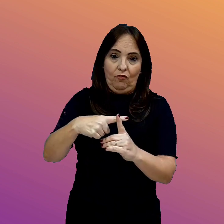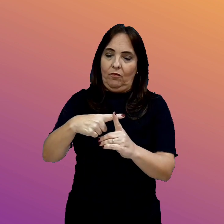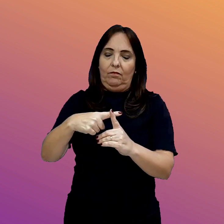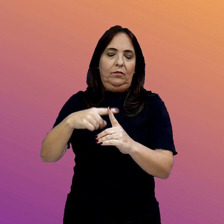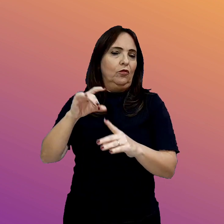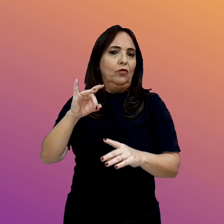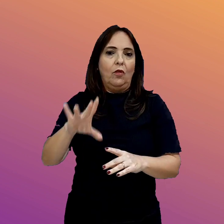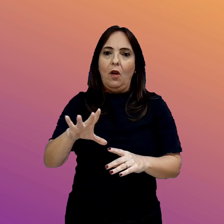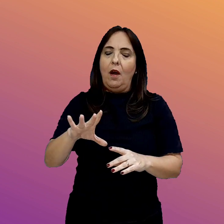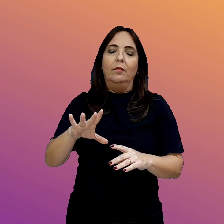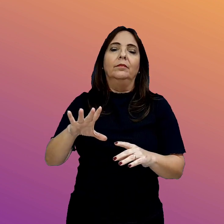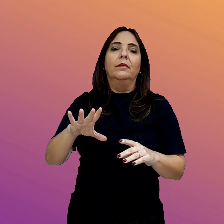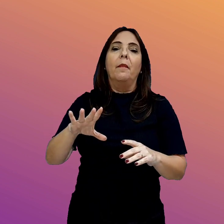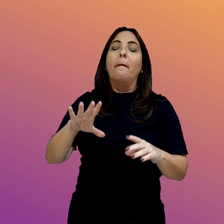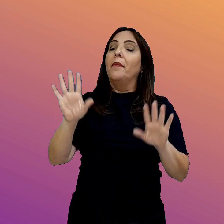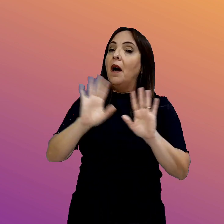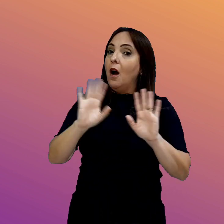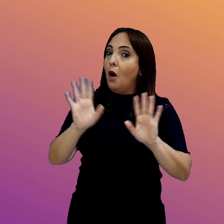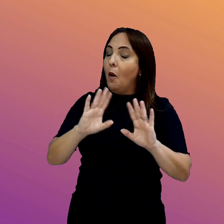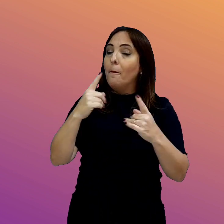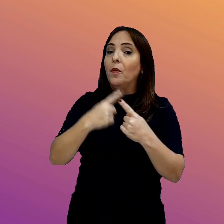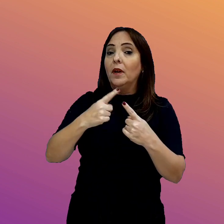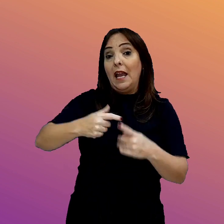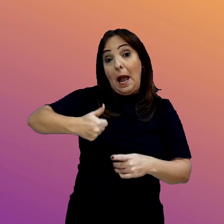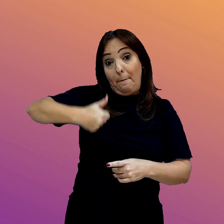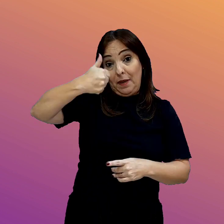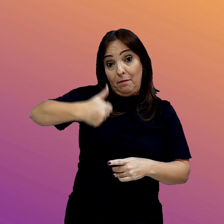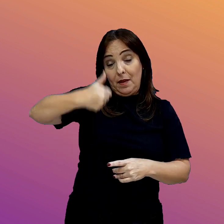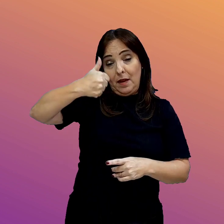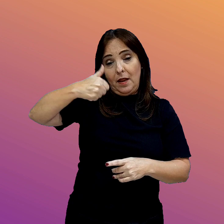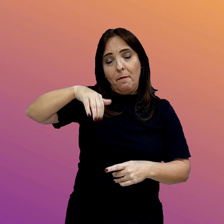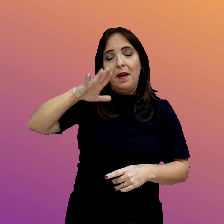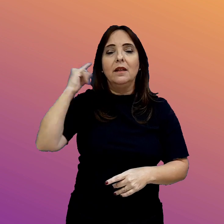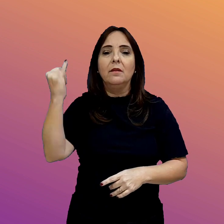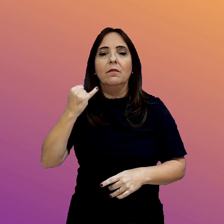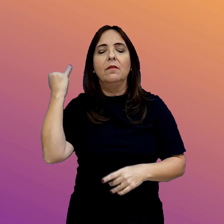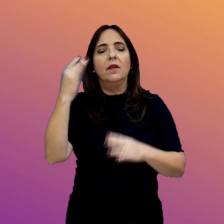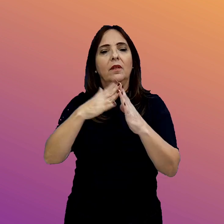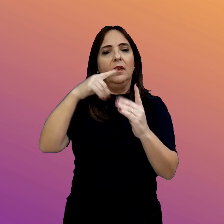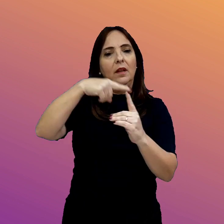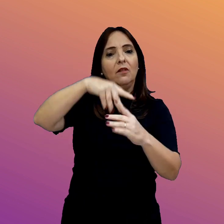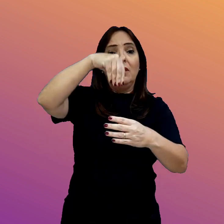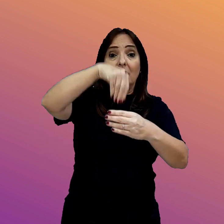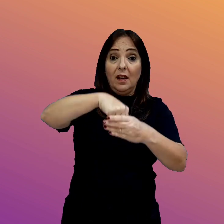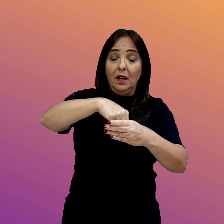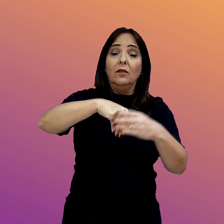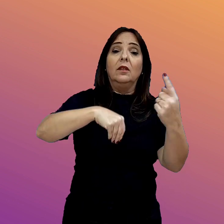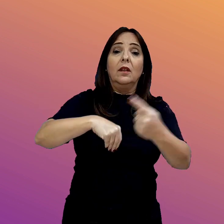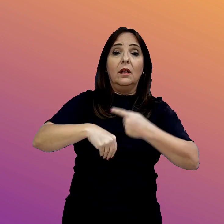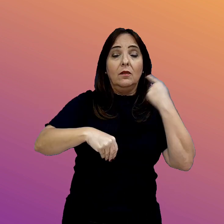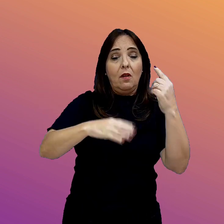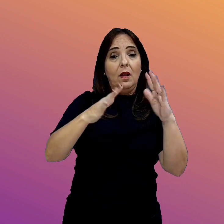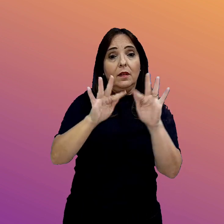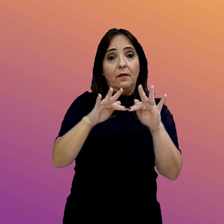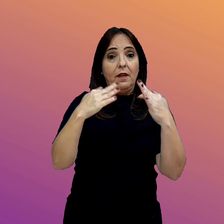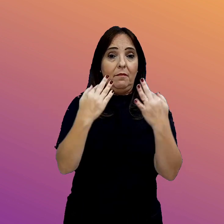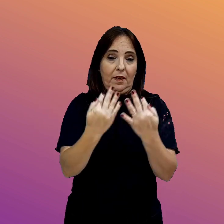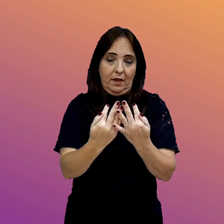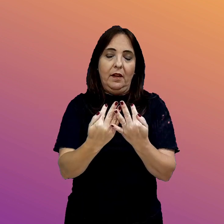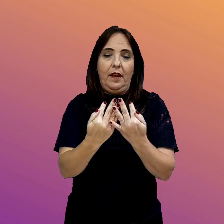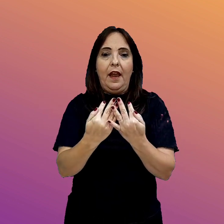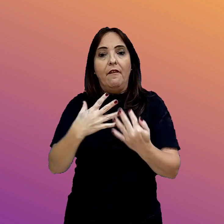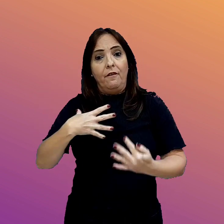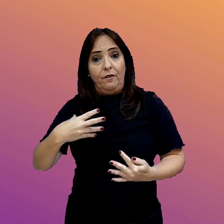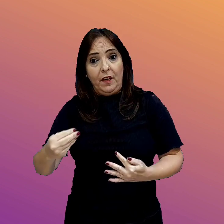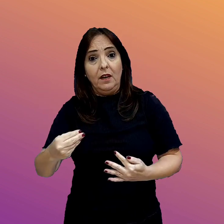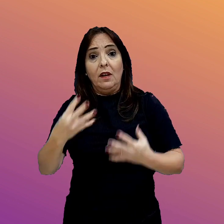primeira igreja está na nossa casa. Eu e Mauro tivemos experiência com os nossos filhos em casa. Os nossos filhos aceitaram Jesus em casa. E